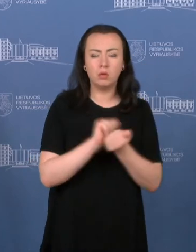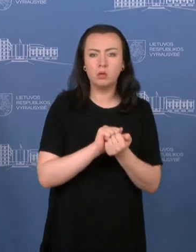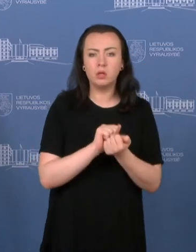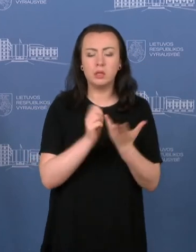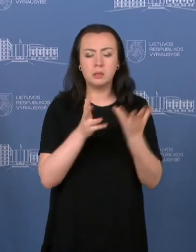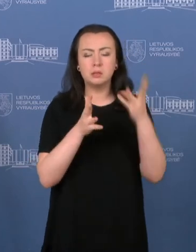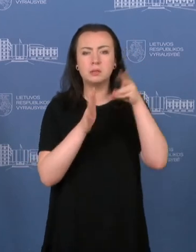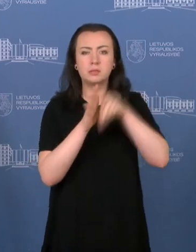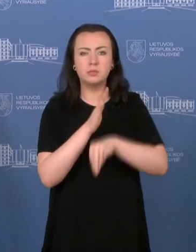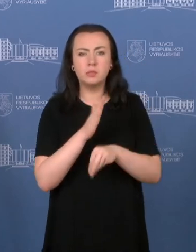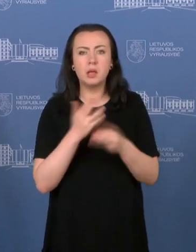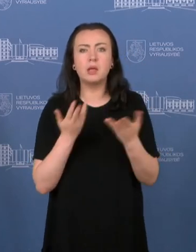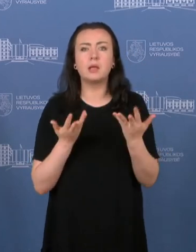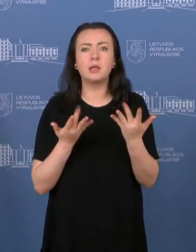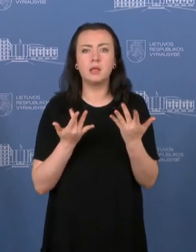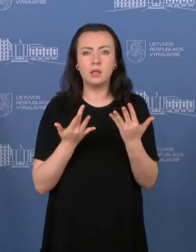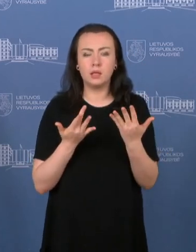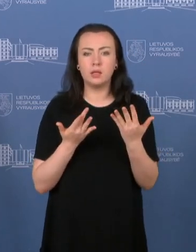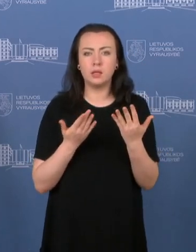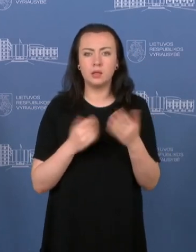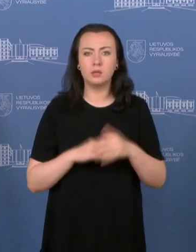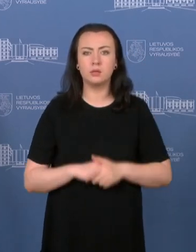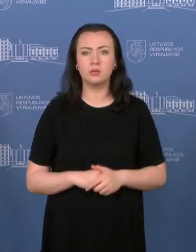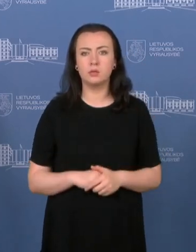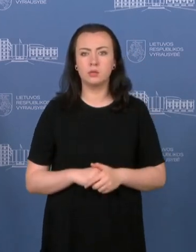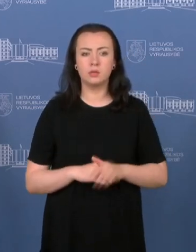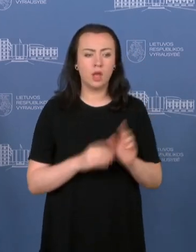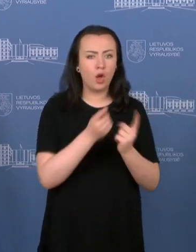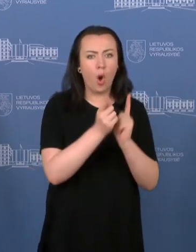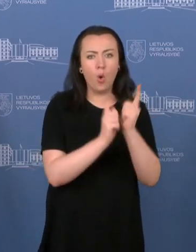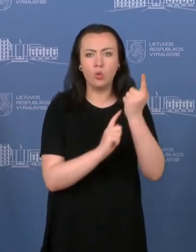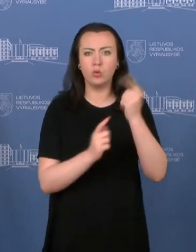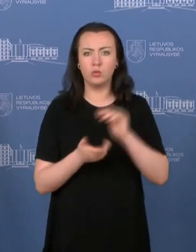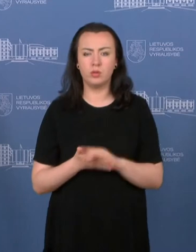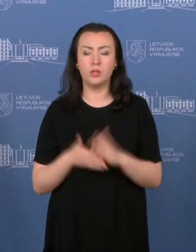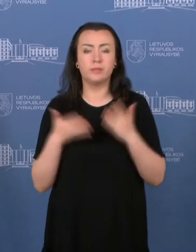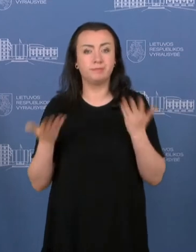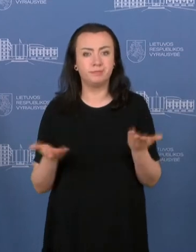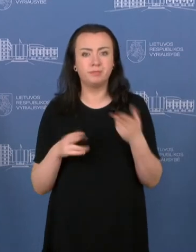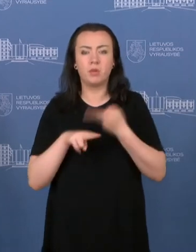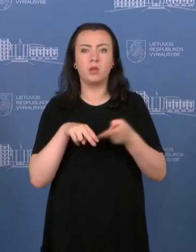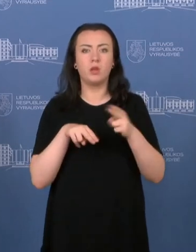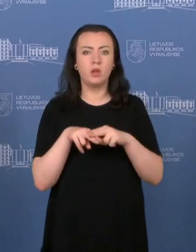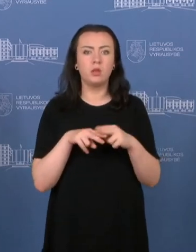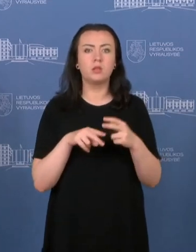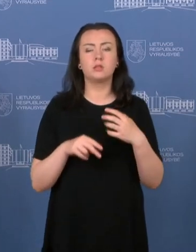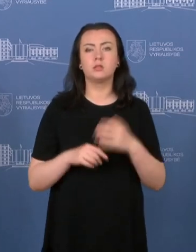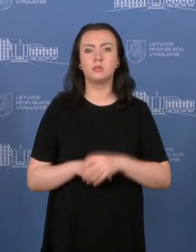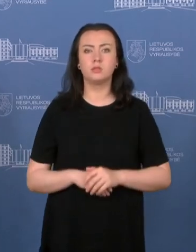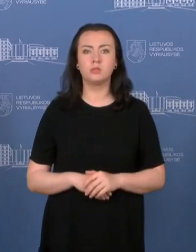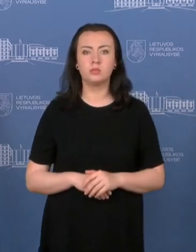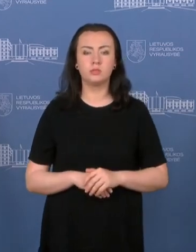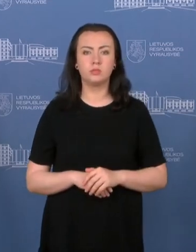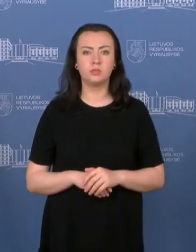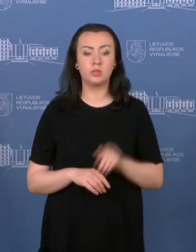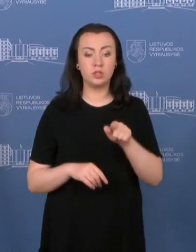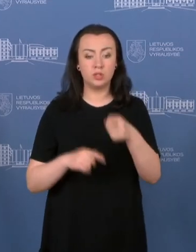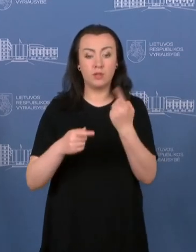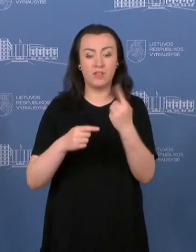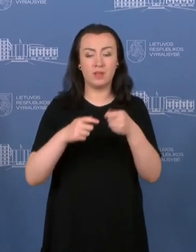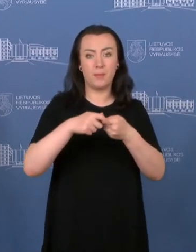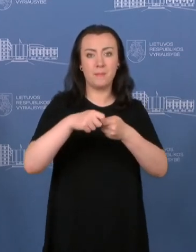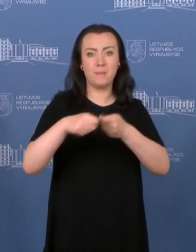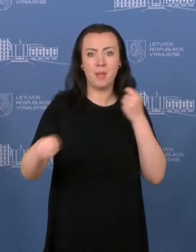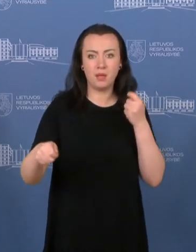kiek tiek visa augalyje ir visa atmosfera savyje. Taip kad nejudindami to metro,